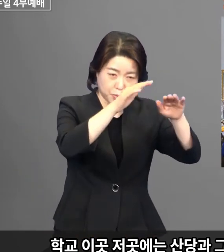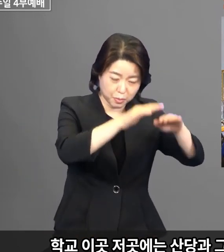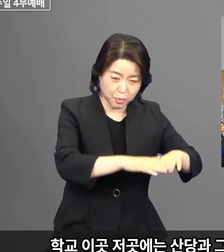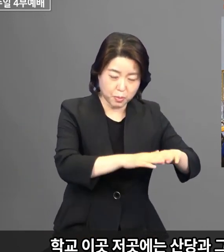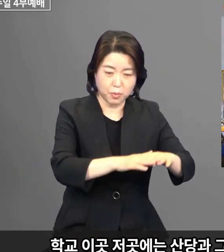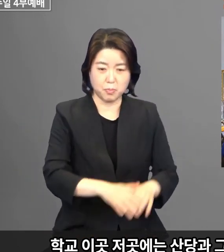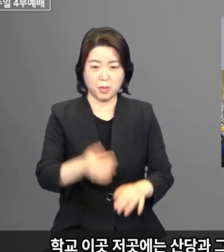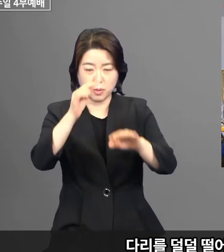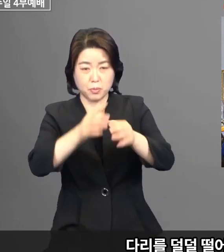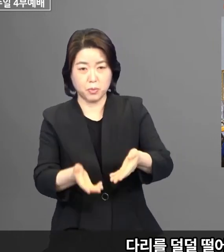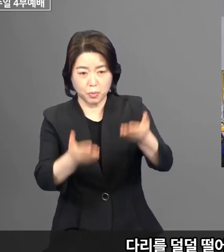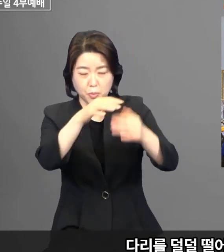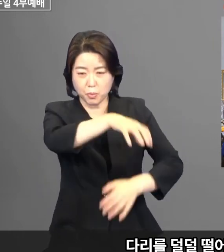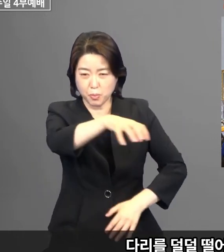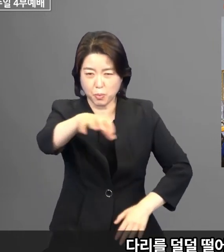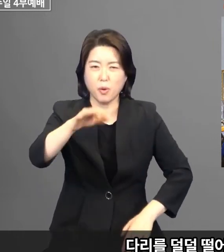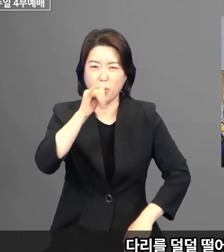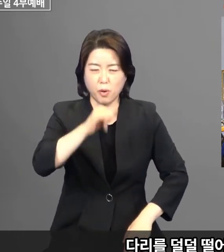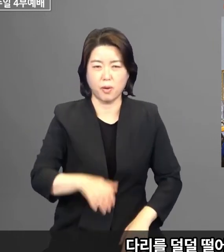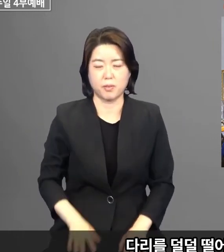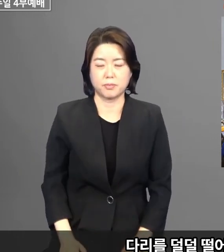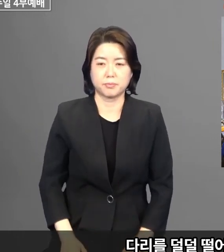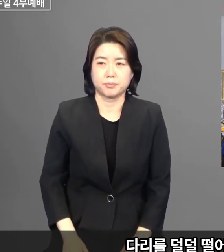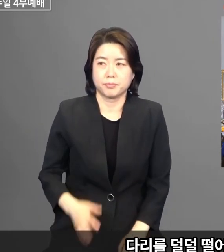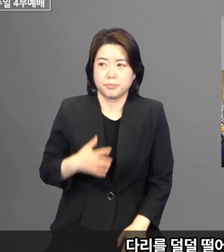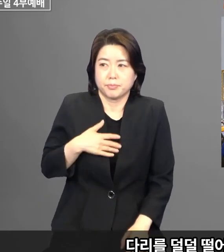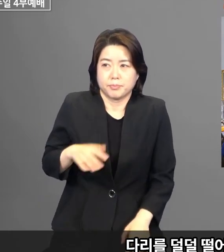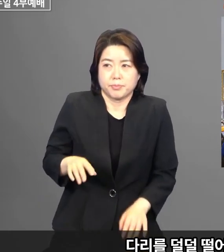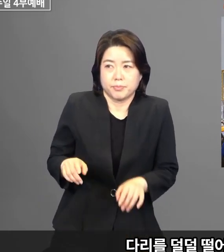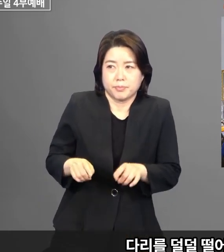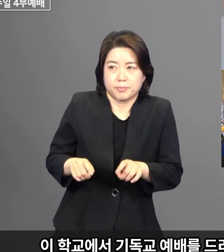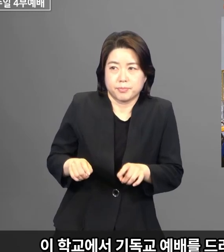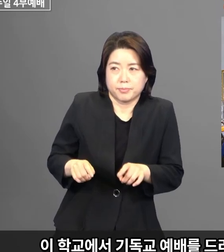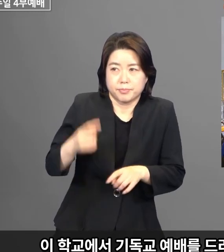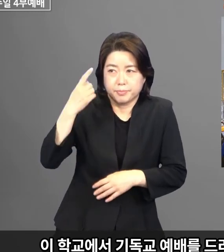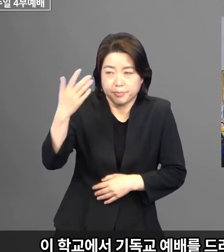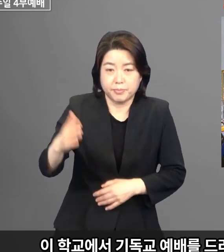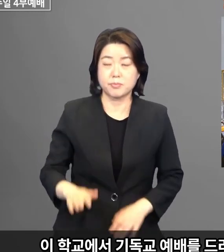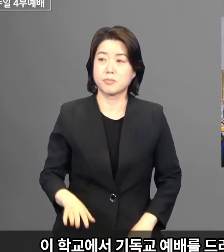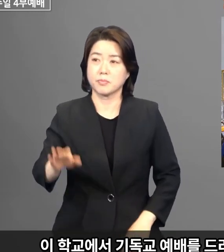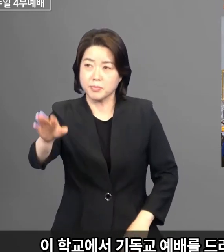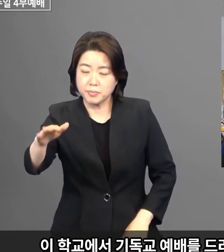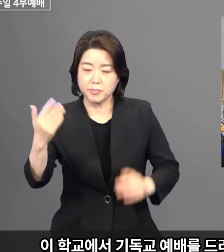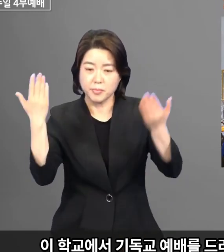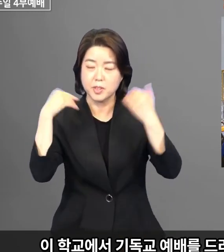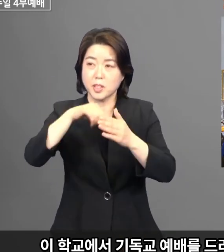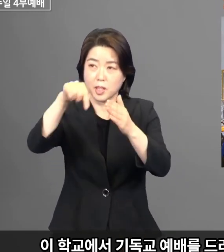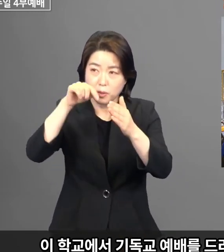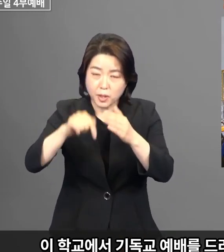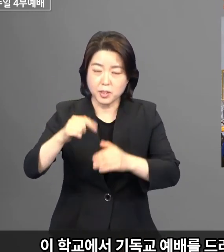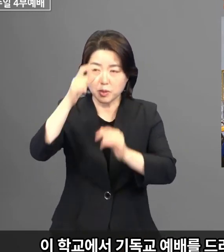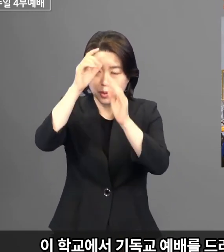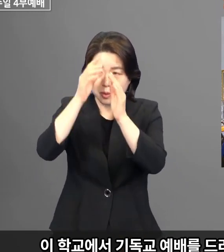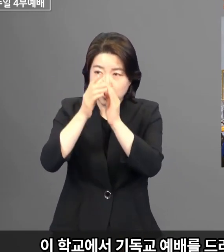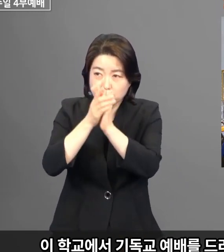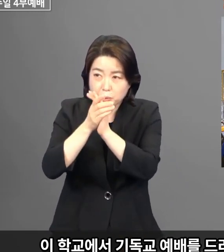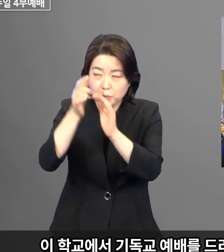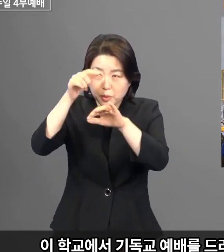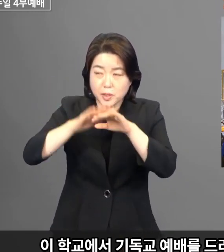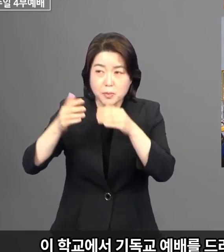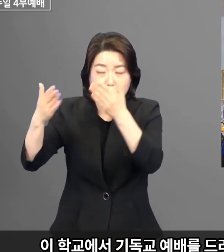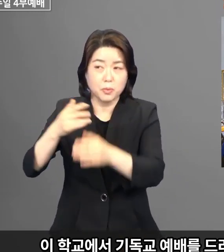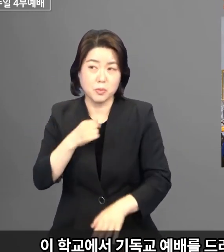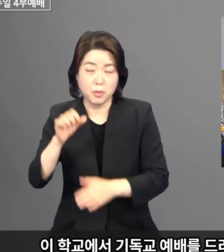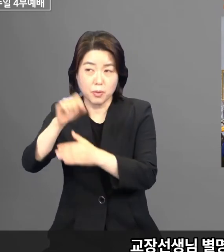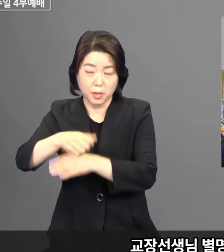세워져 있습니다. 다리를 덜덜 떨어가며 물었습니다. 이 학교에서 기독교 예배를 드리고 싶은데 허락해 줄